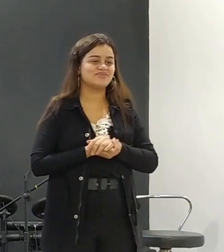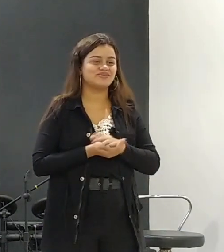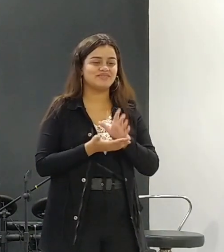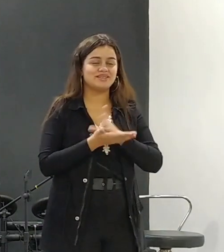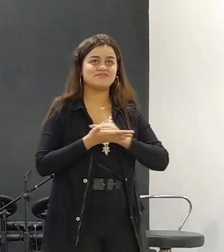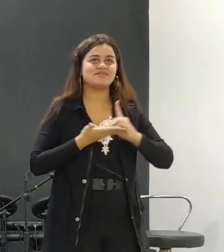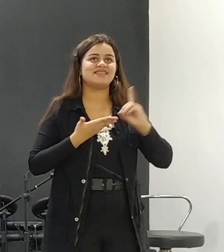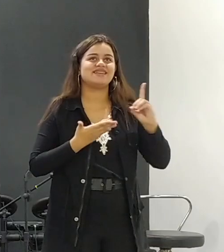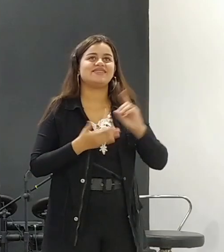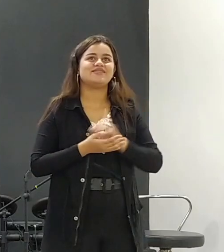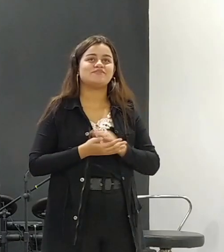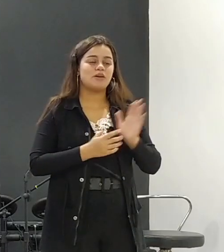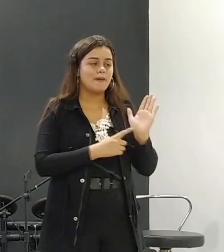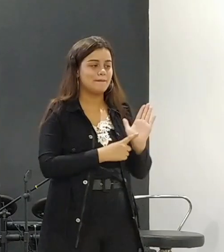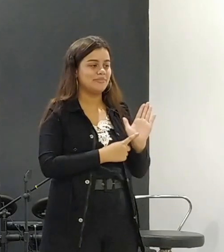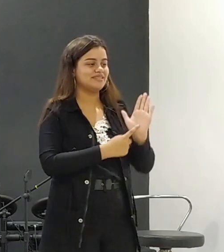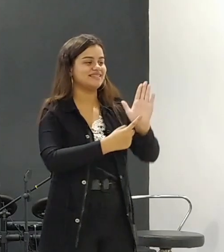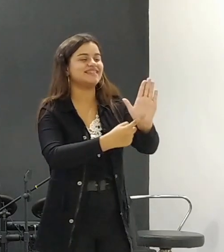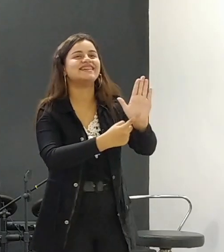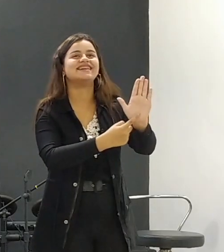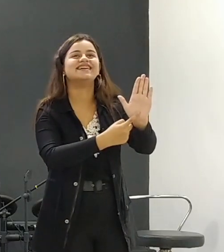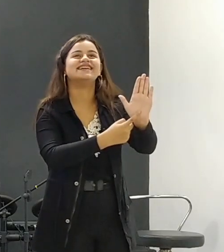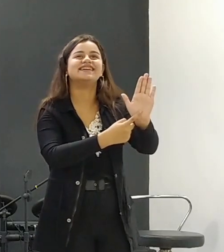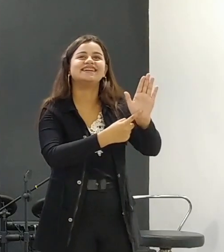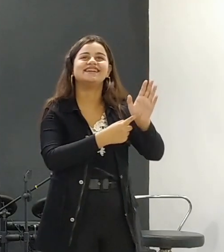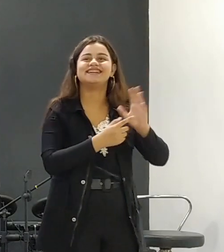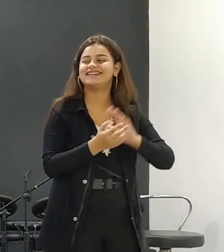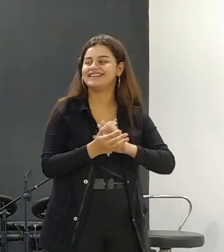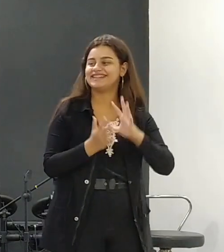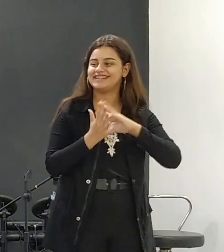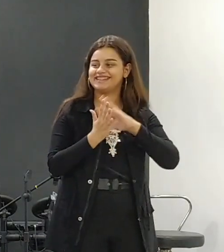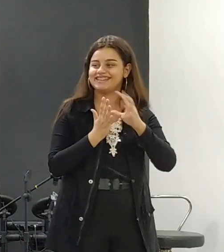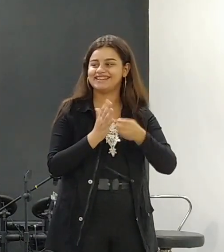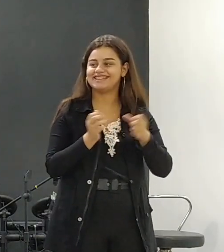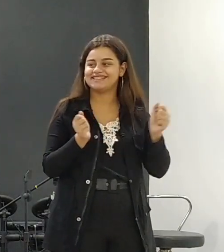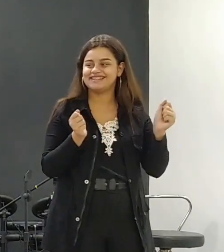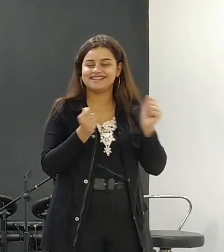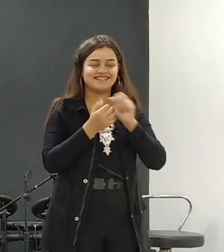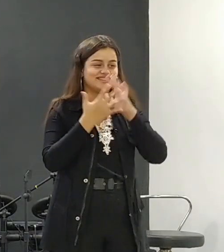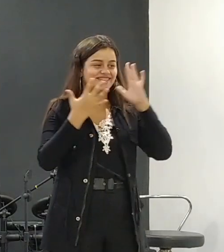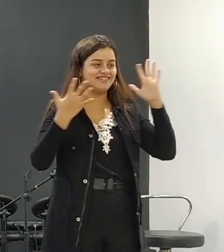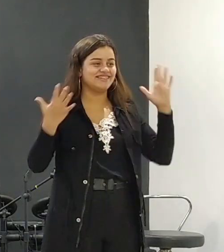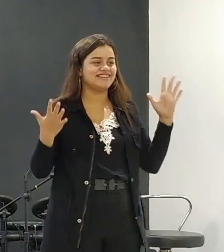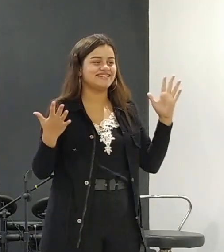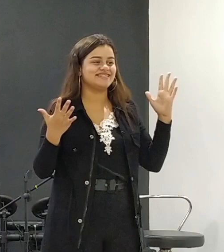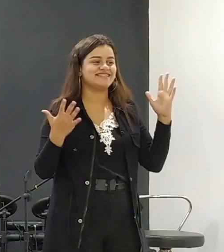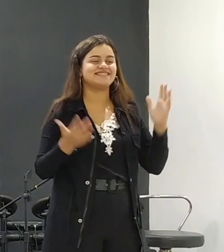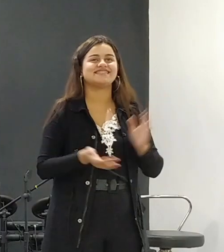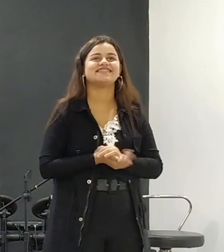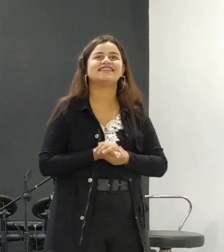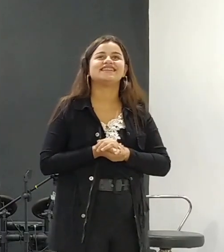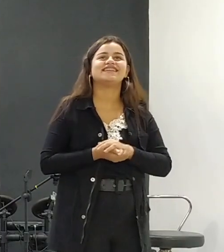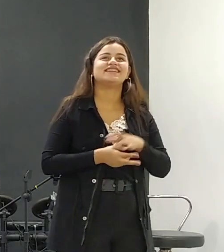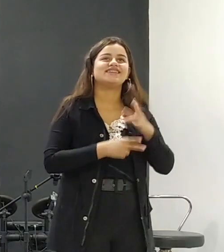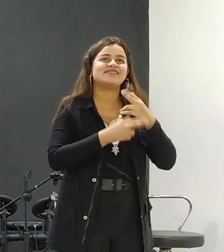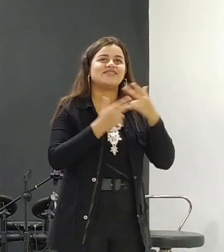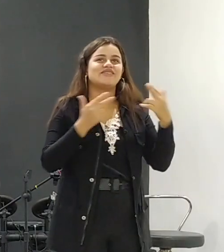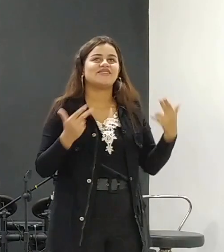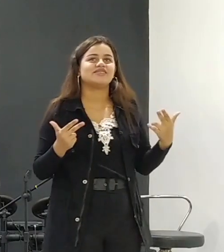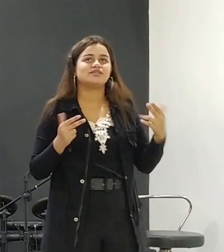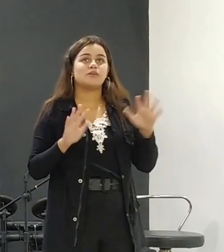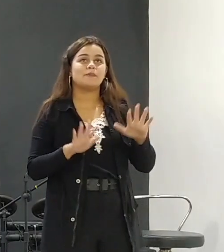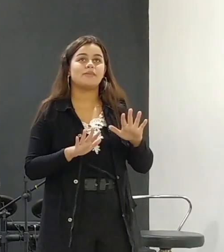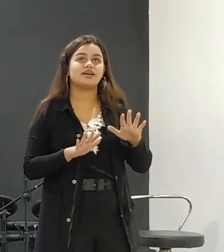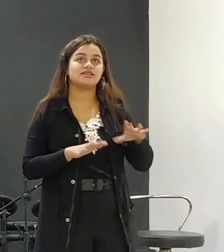para apresentar a si mesmo igreja gloriosa, sem mácula, nem ruga, nem coisa semelhante, mas